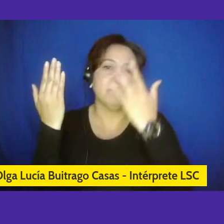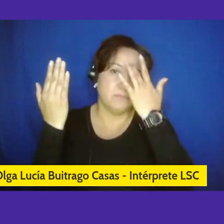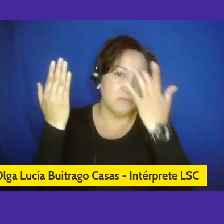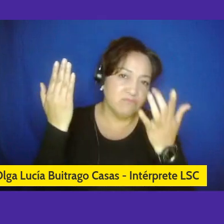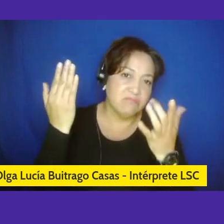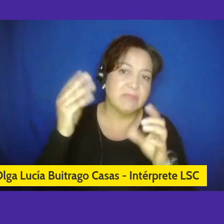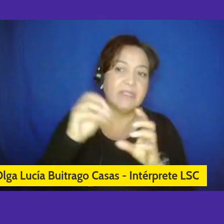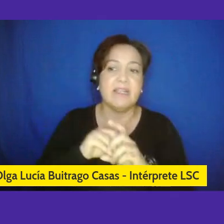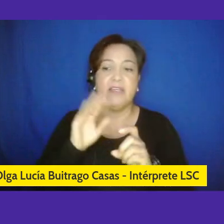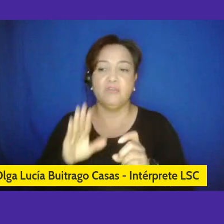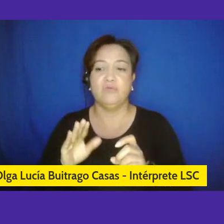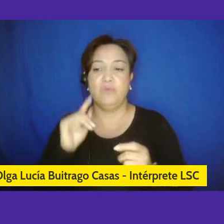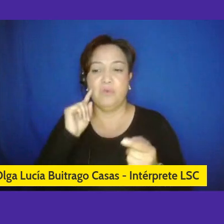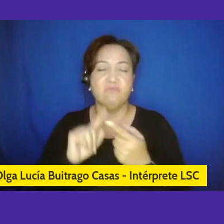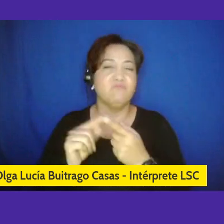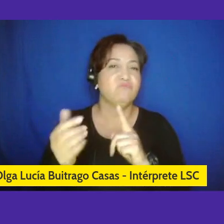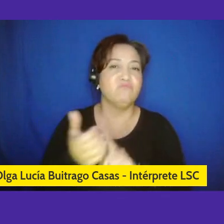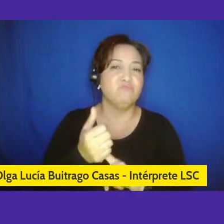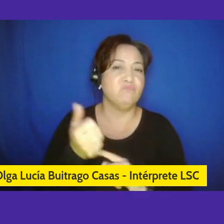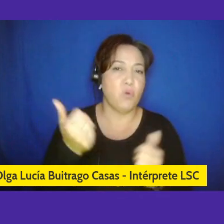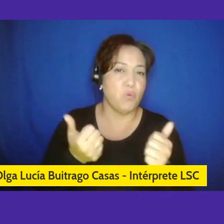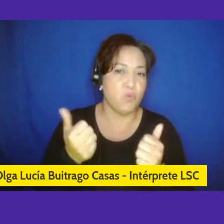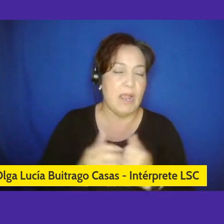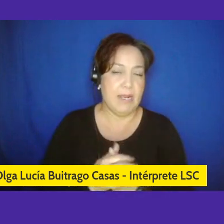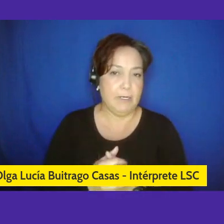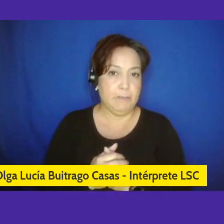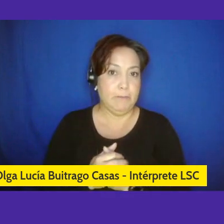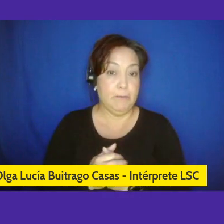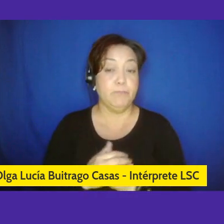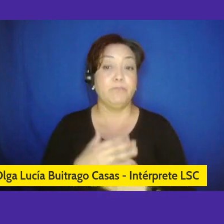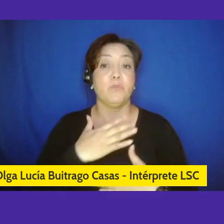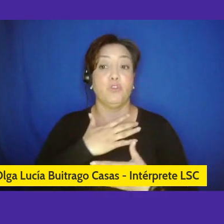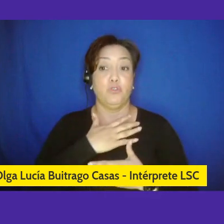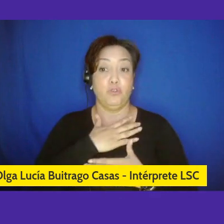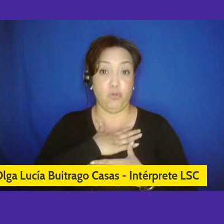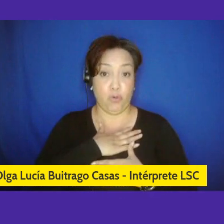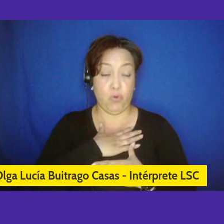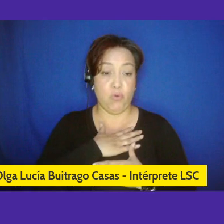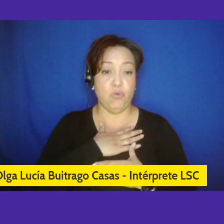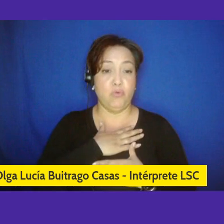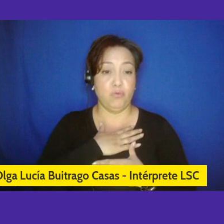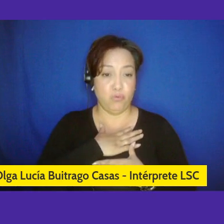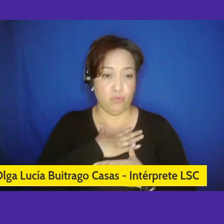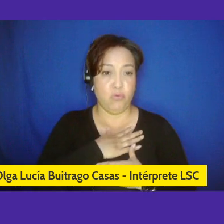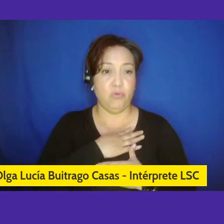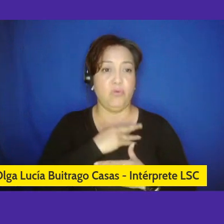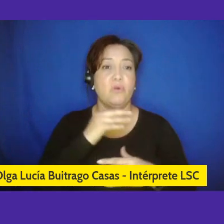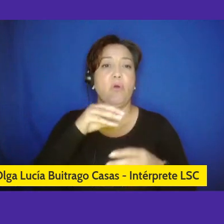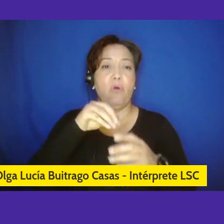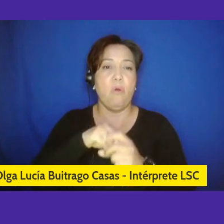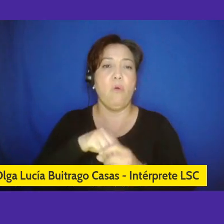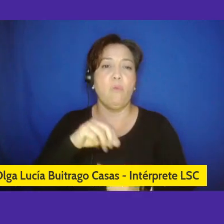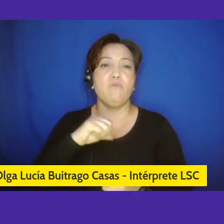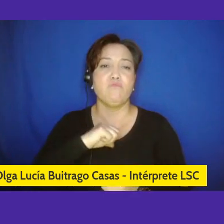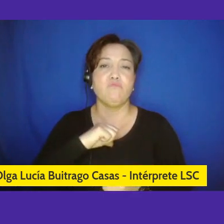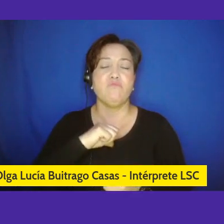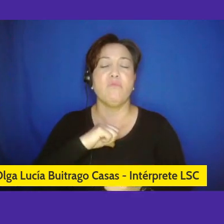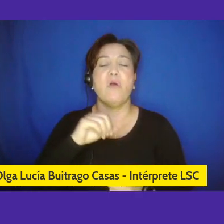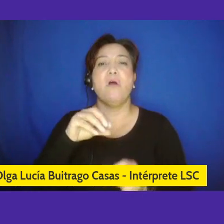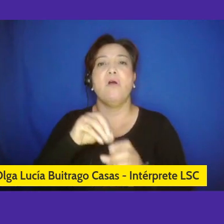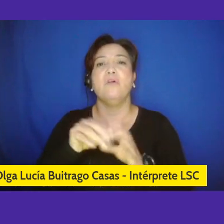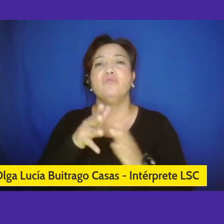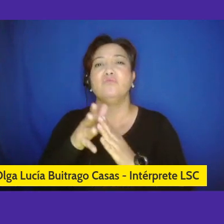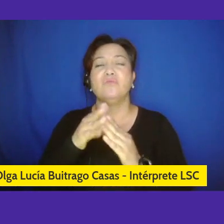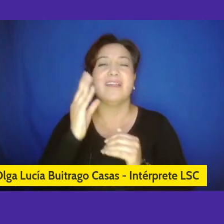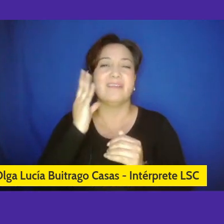lo que se busca. Yo tengo que lo conté en el Sanfic, tuve una experiencia que le hicimos ya